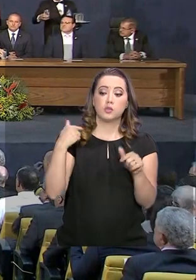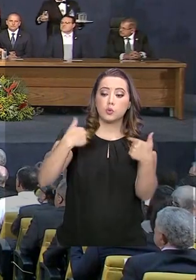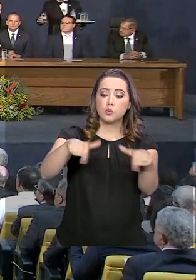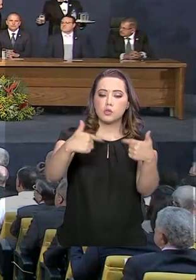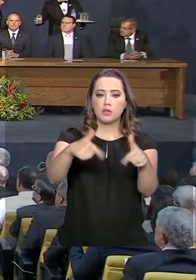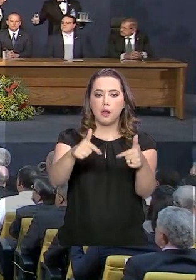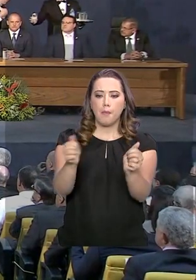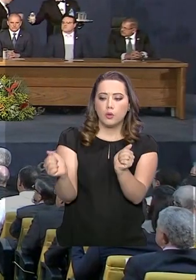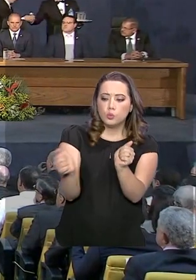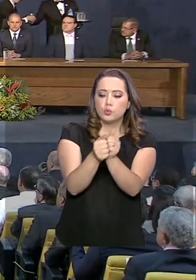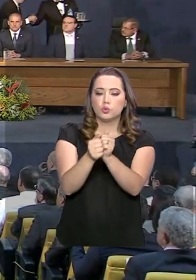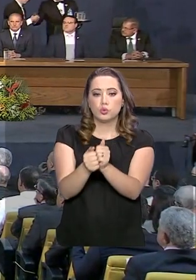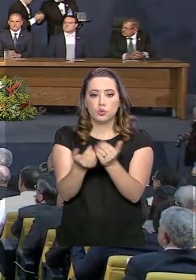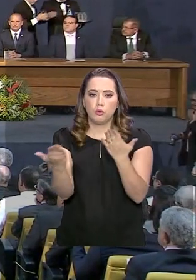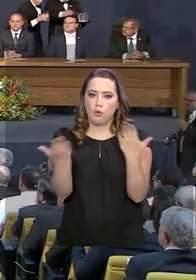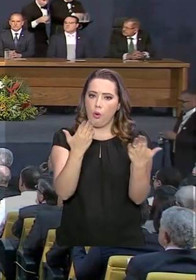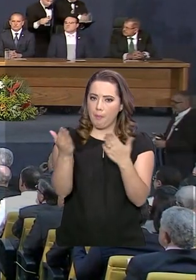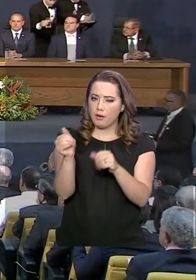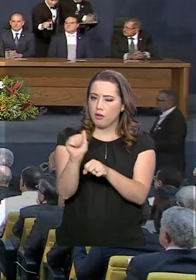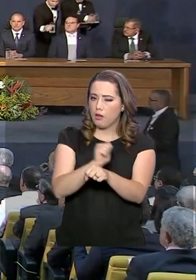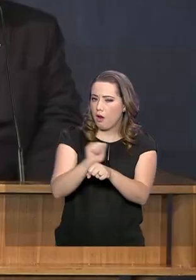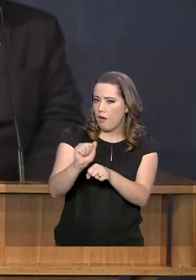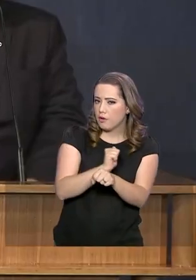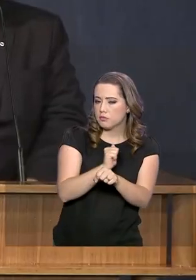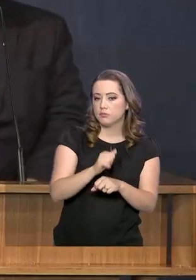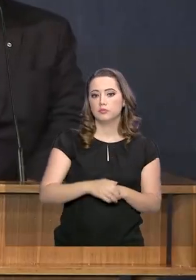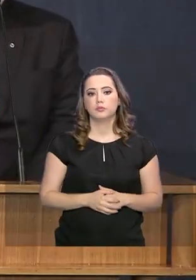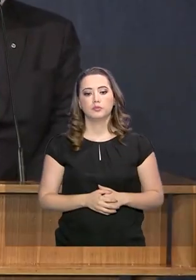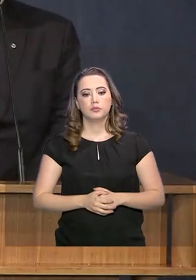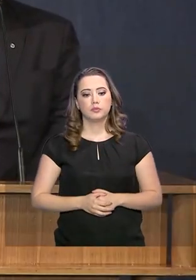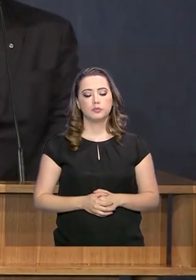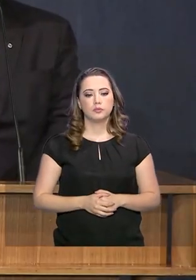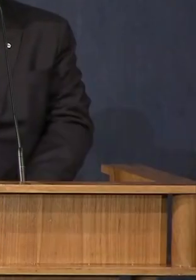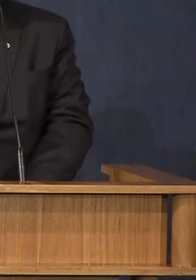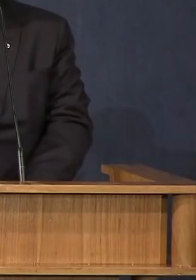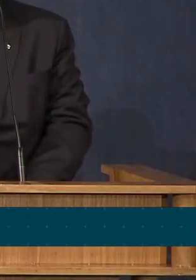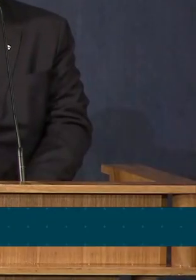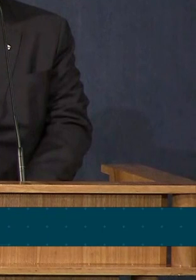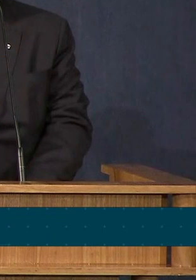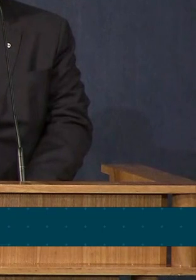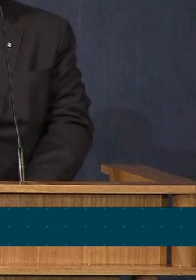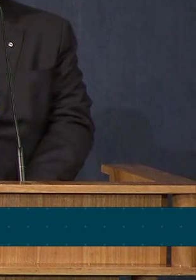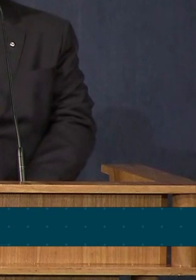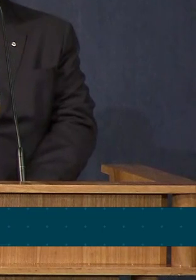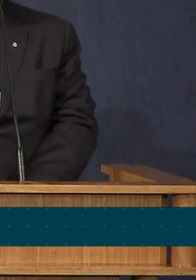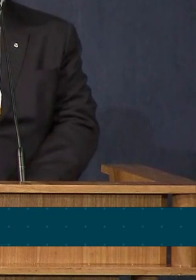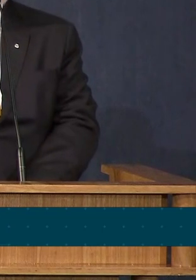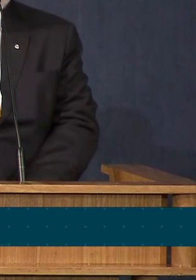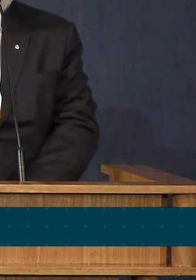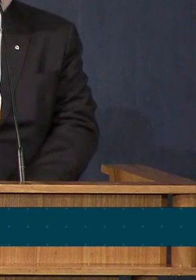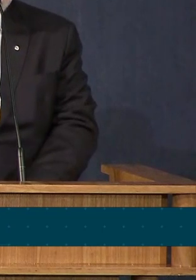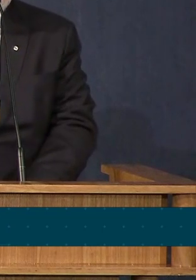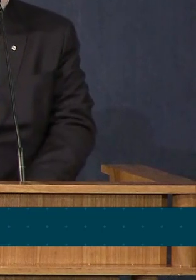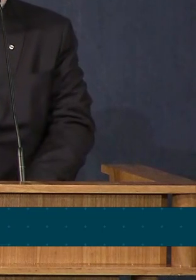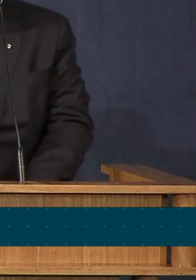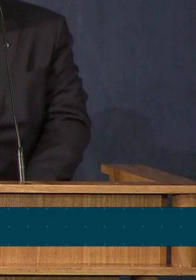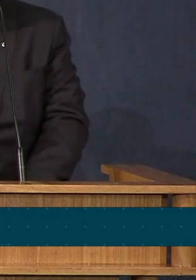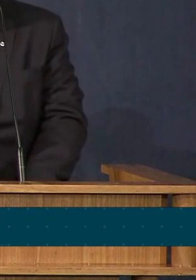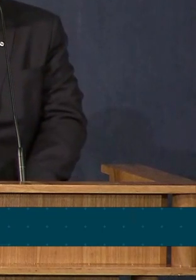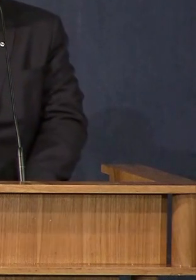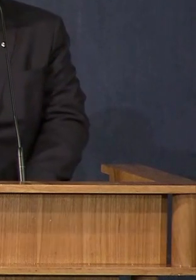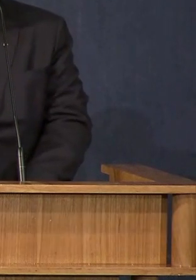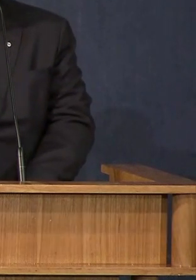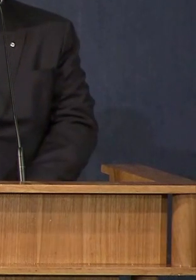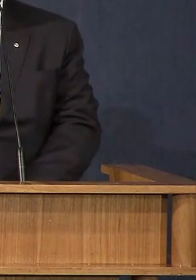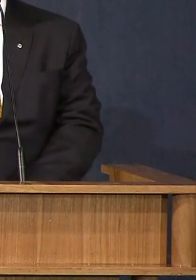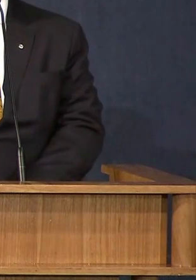operações conjuntas, como a Lava Jato. As denominadas operações, especialmente a Lava Jato, que